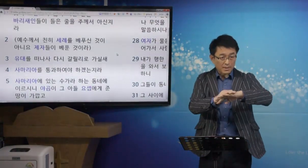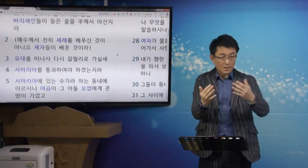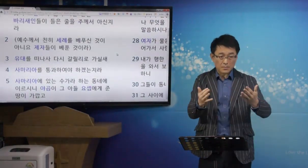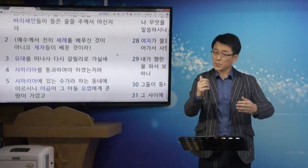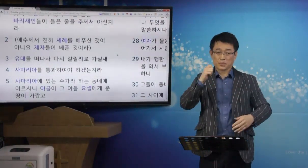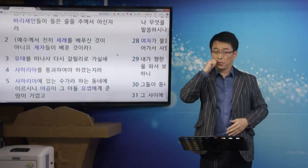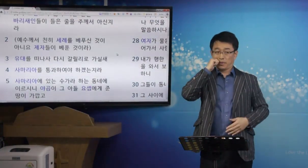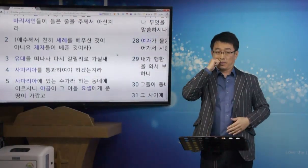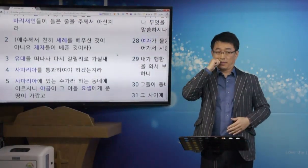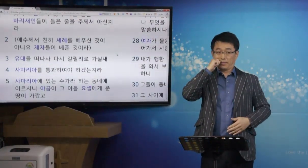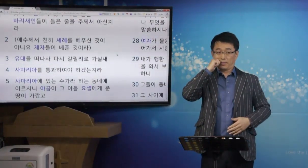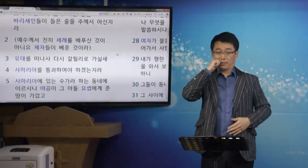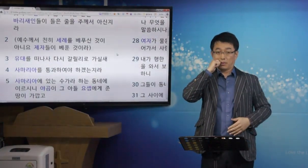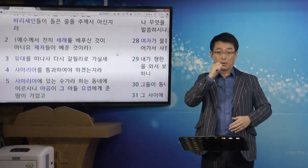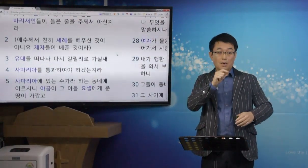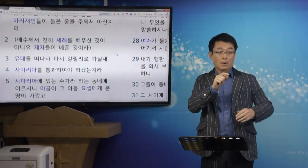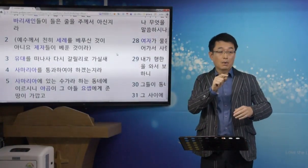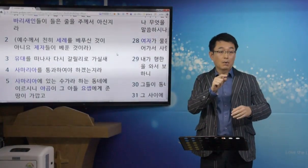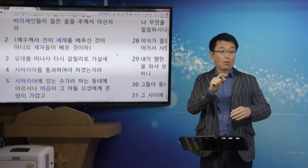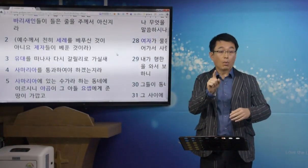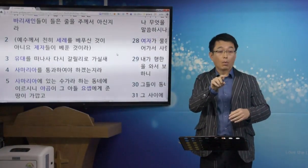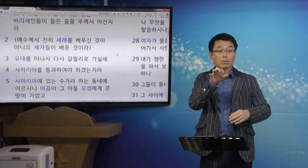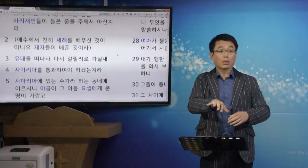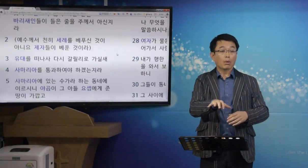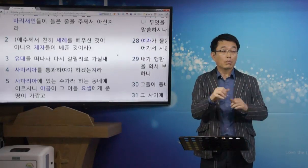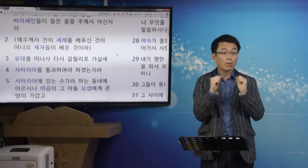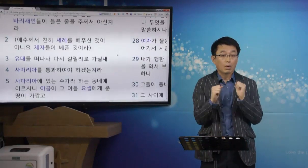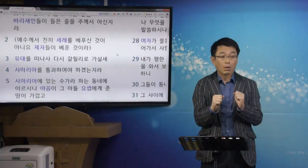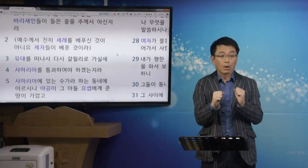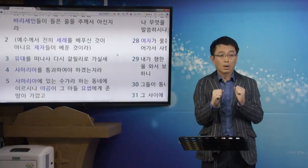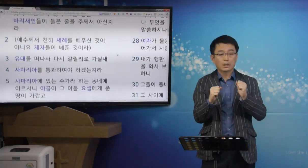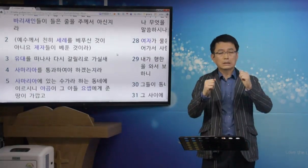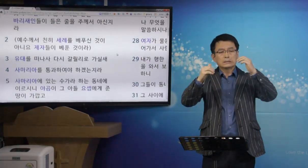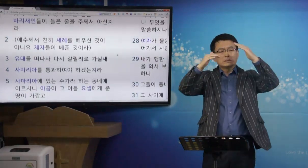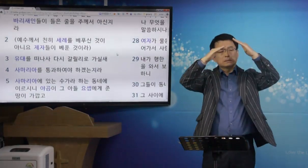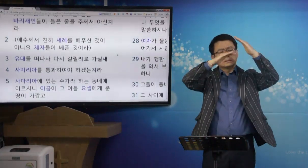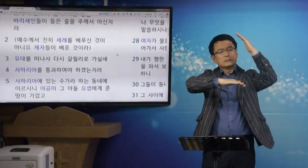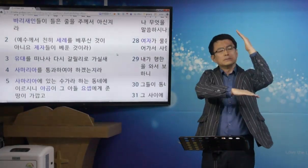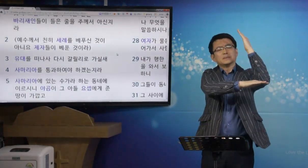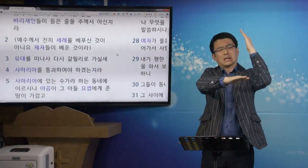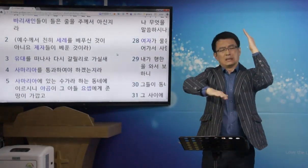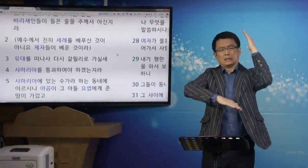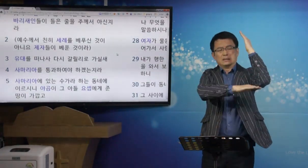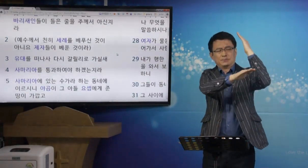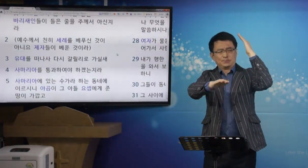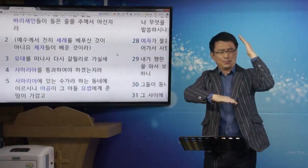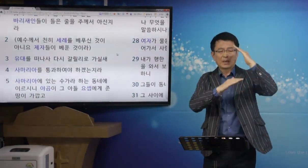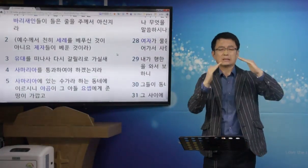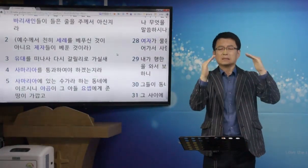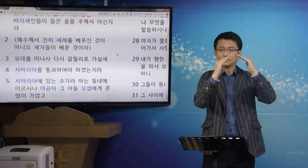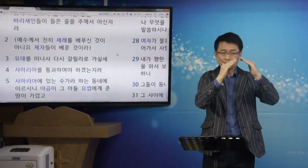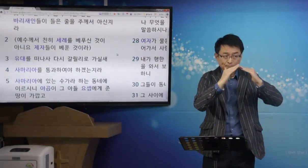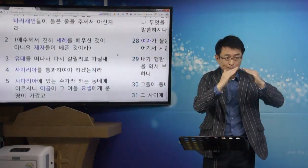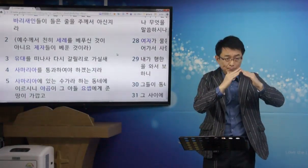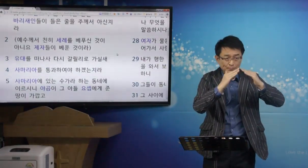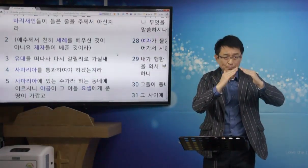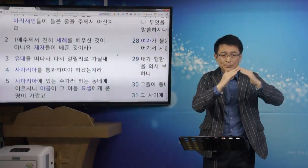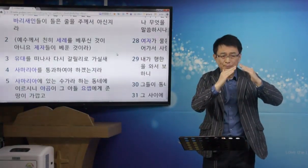시간대 반일도 하지 못합니다. 어디에 있을까요? 그늘 밑에 있습니다. 집에